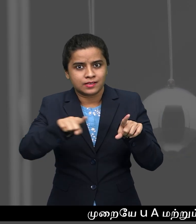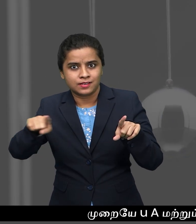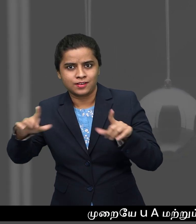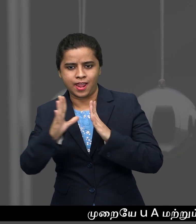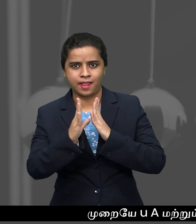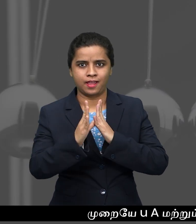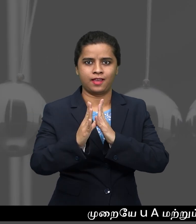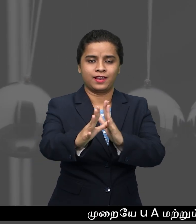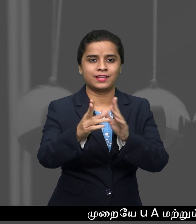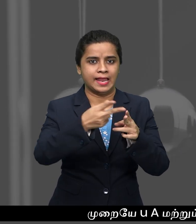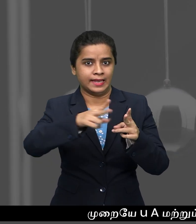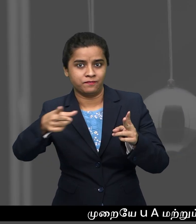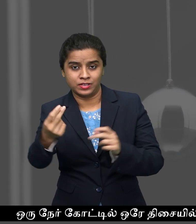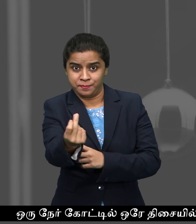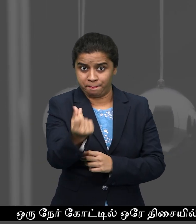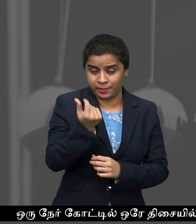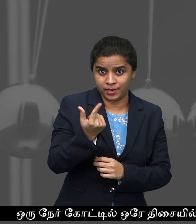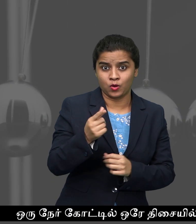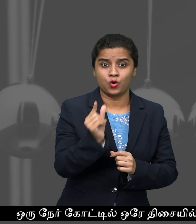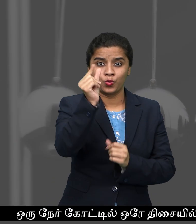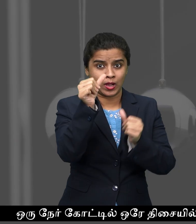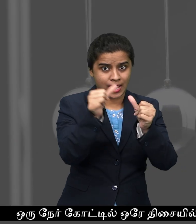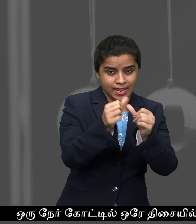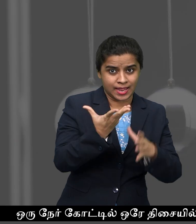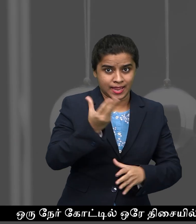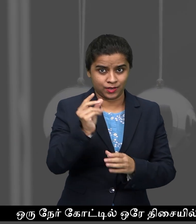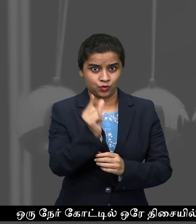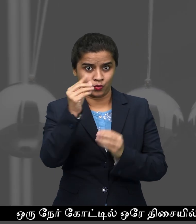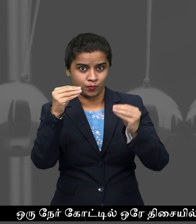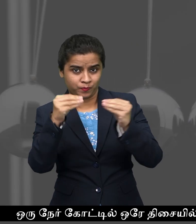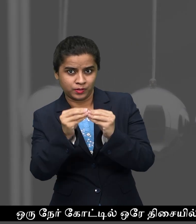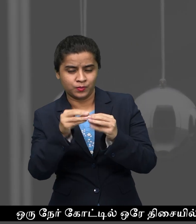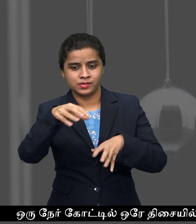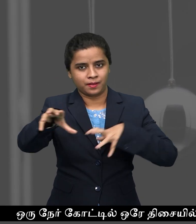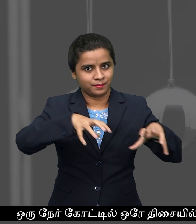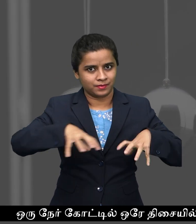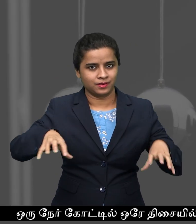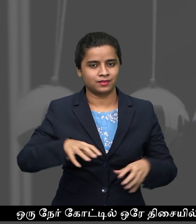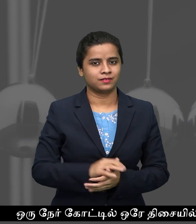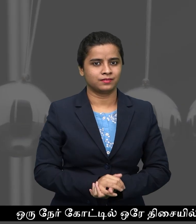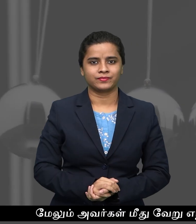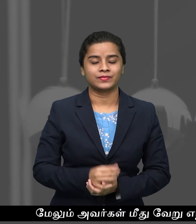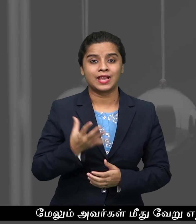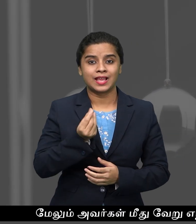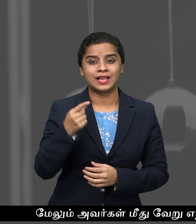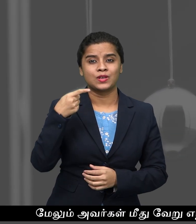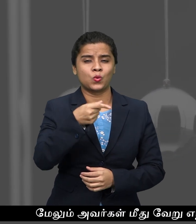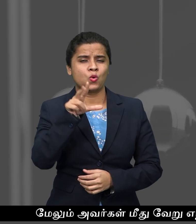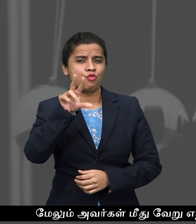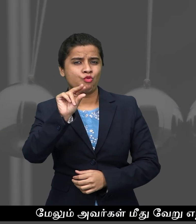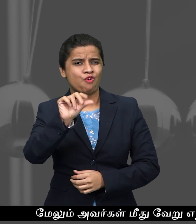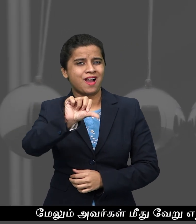இலக்க b இன் வெவ்வேறு வேகங்களில் ஒரு நேர்கோட்டின் ஒரே திசையில் பயணிக்கின்றன என்று வைத்துக்கொள்வோம். மேலும்